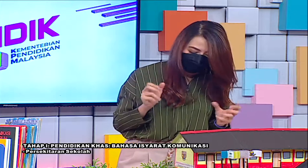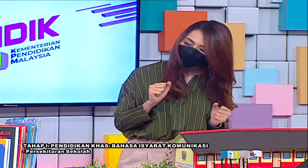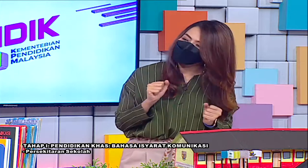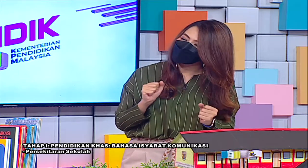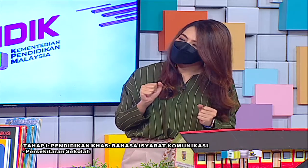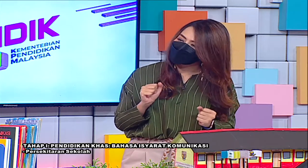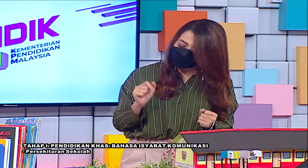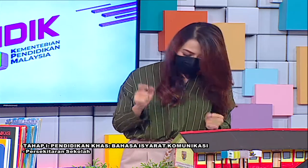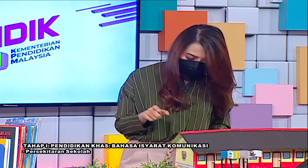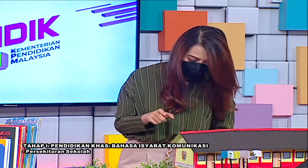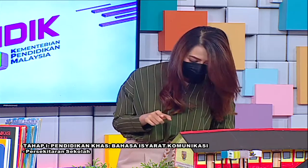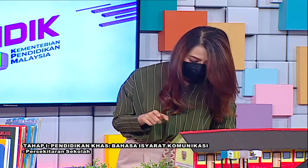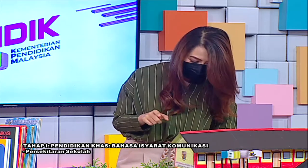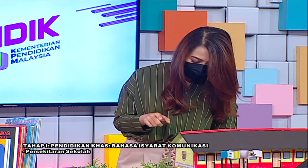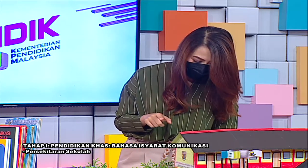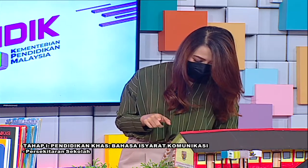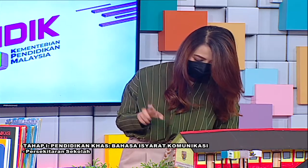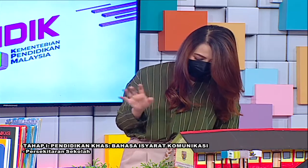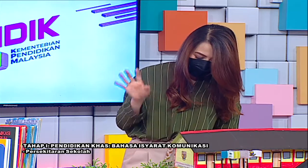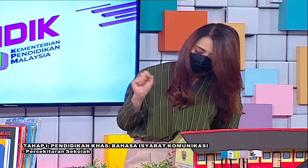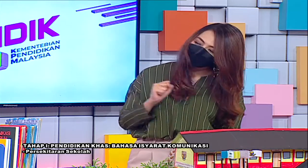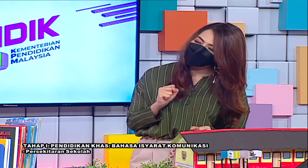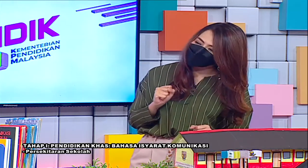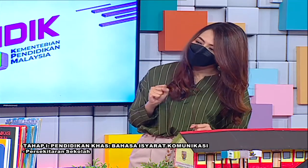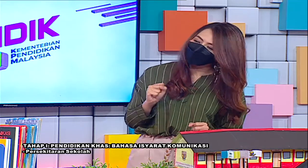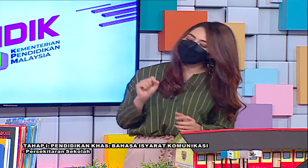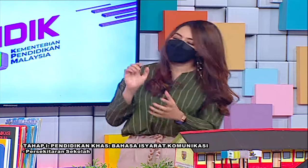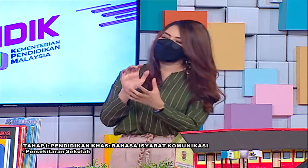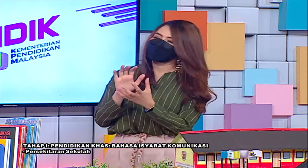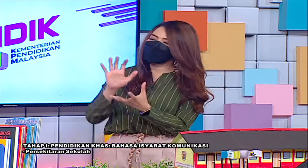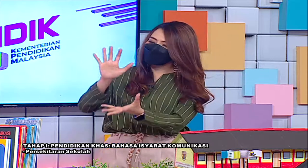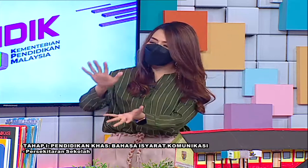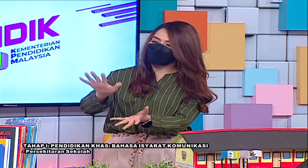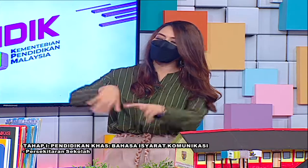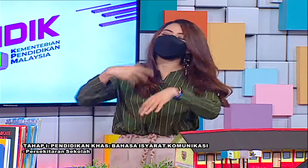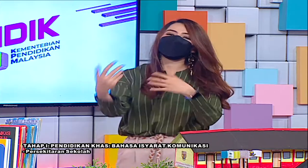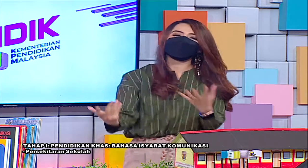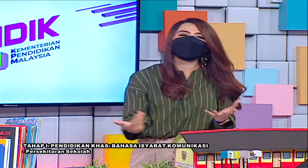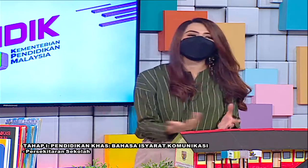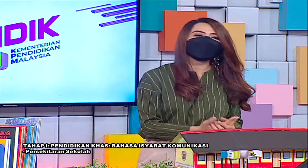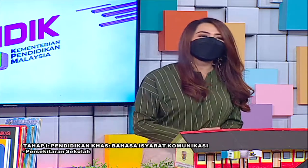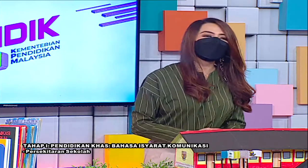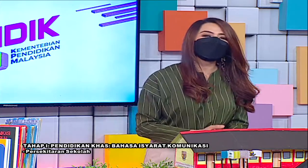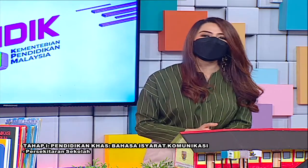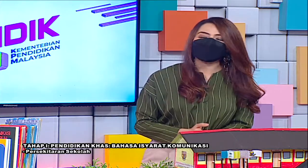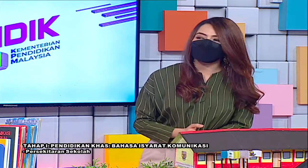sekolah. Betul. 5 isyarat persekitaran sekolah. Okey, cuba cikgu terangkan lagi sekali kepada adik-adik yang